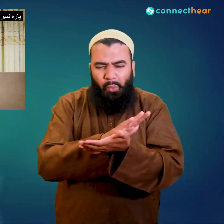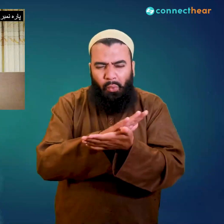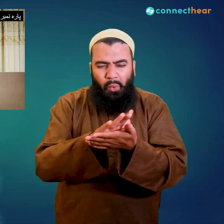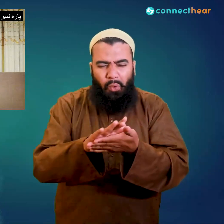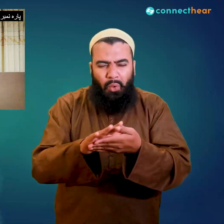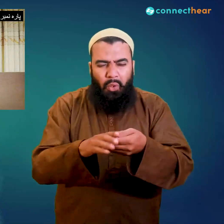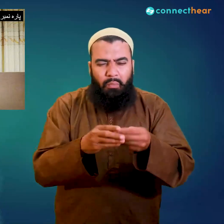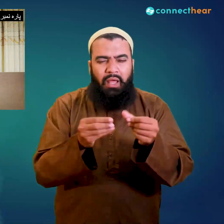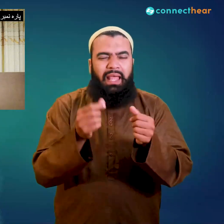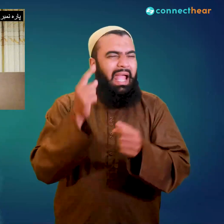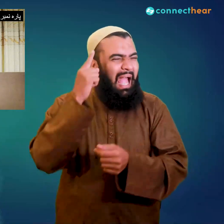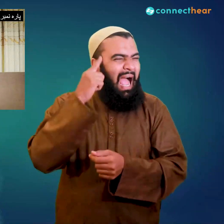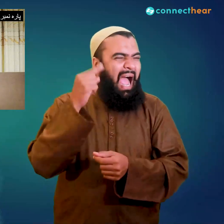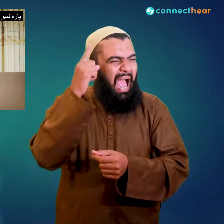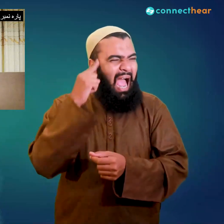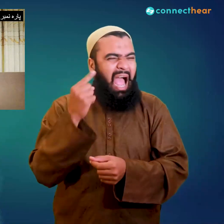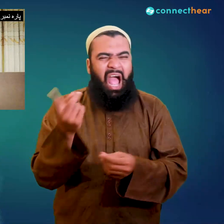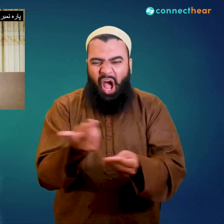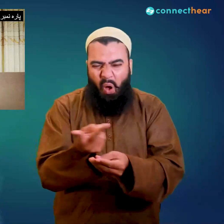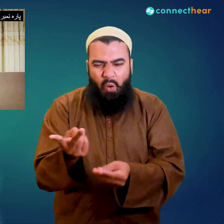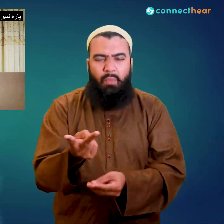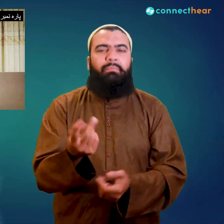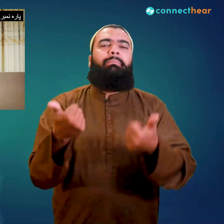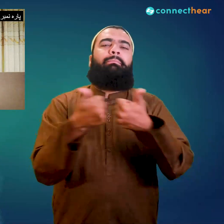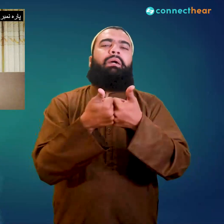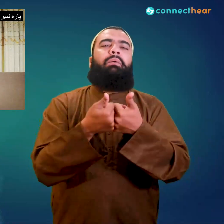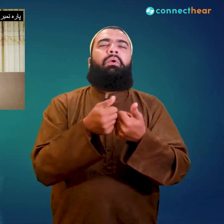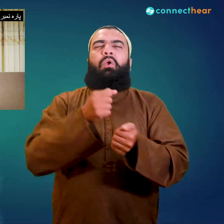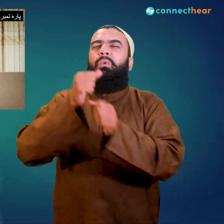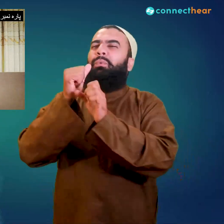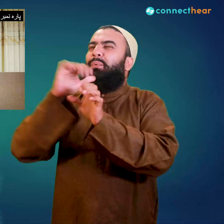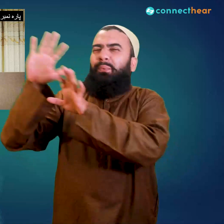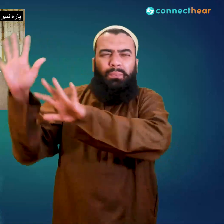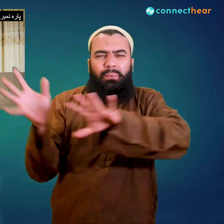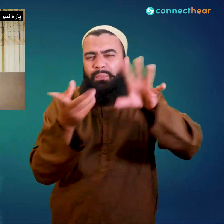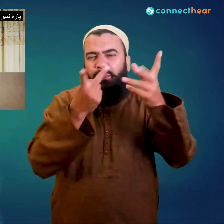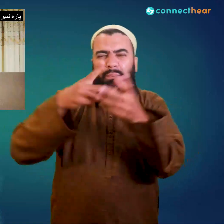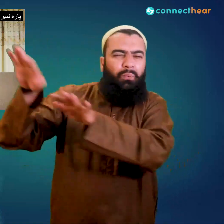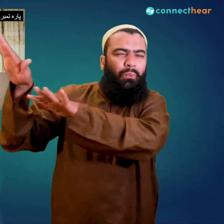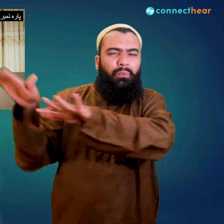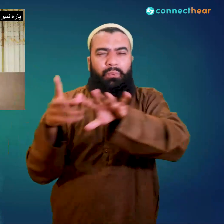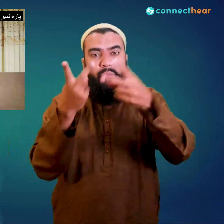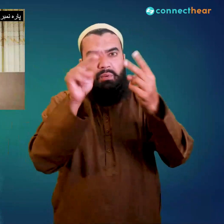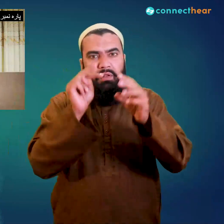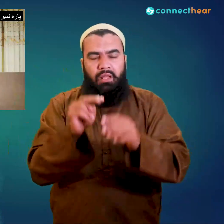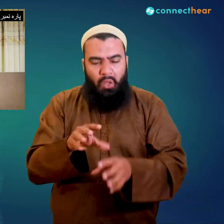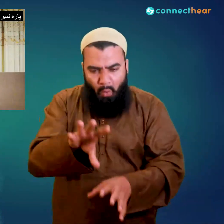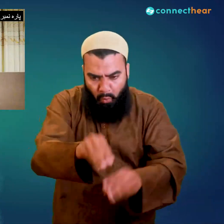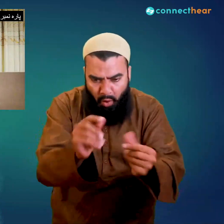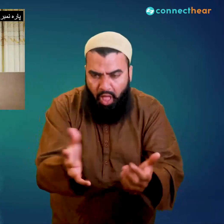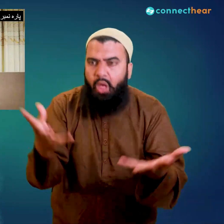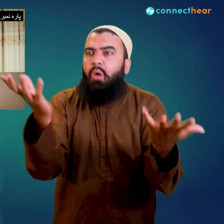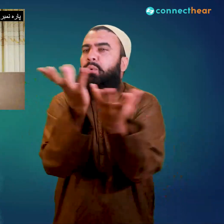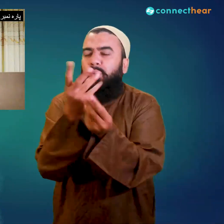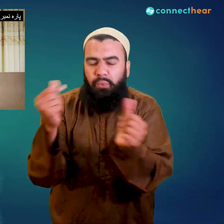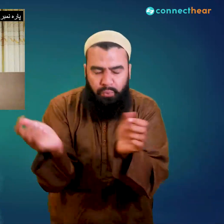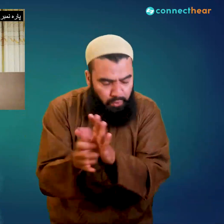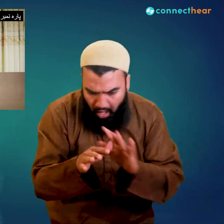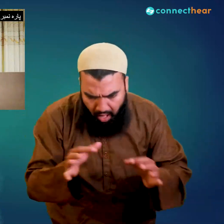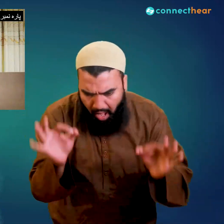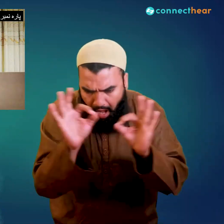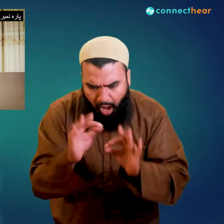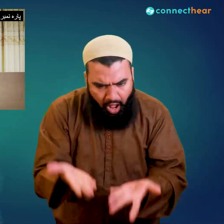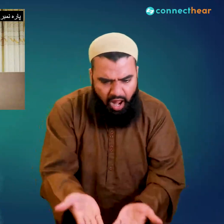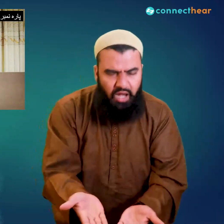جائے اور پیچھے کچھ بھی باقی نہ رہے۔ اسی طرح دنیا کے جو ان کے اعمال ہیں ان سے کوئی نفع ان کو